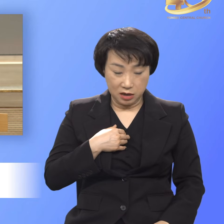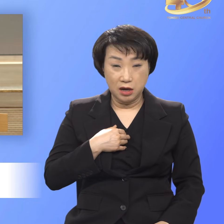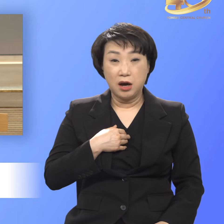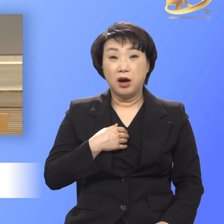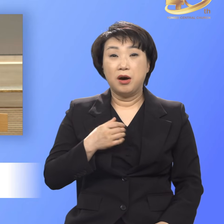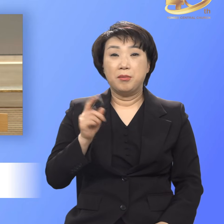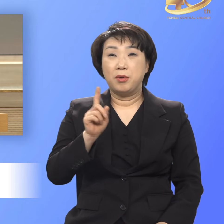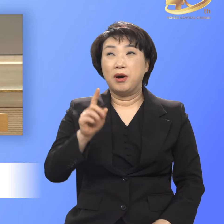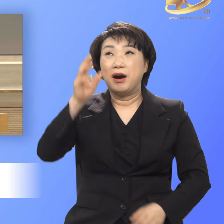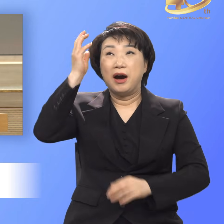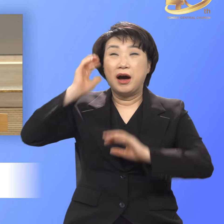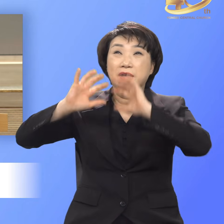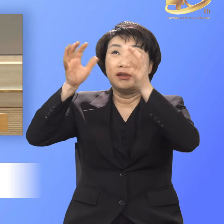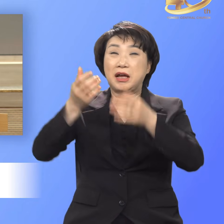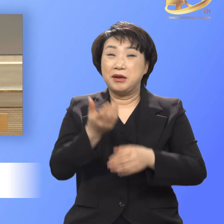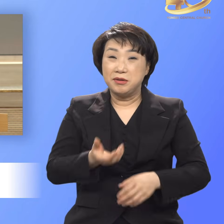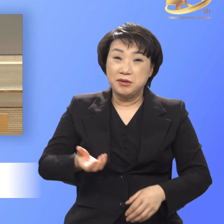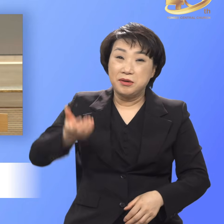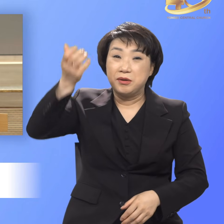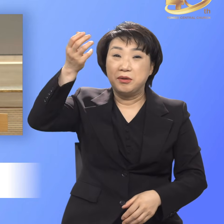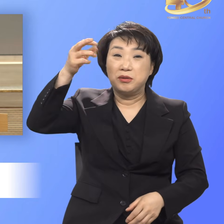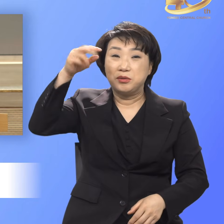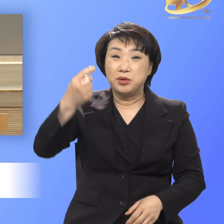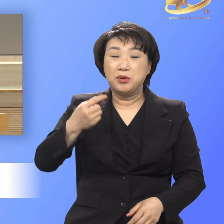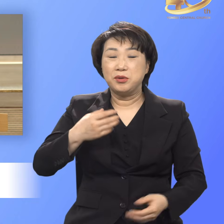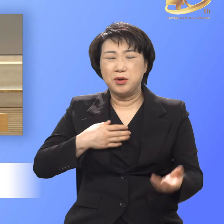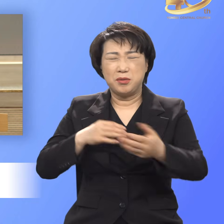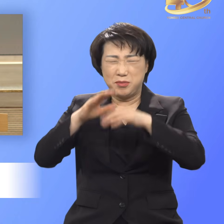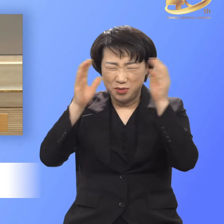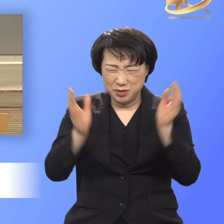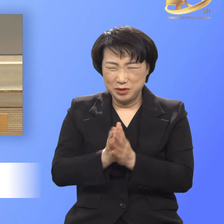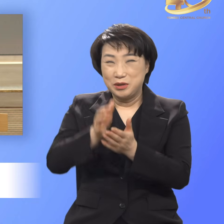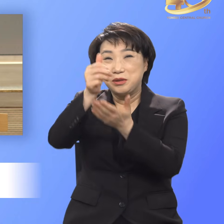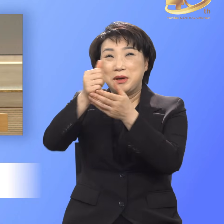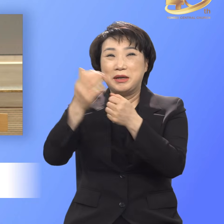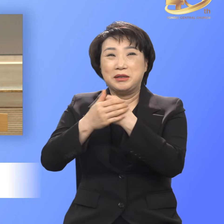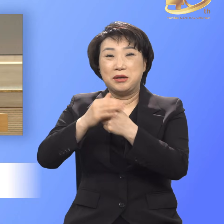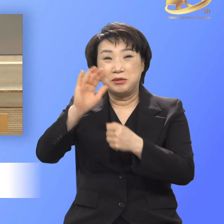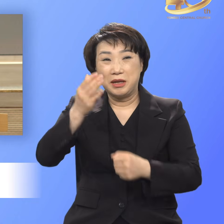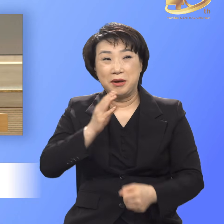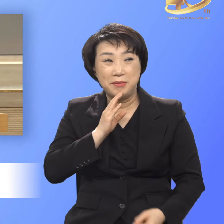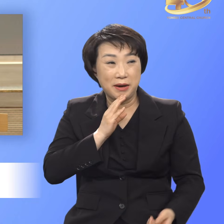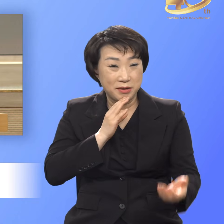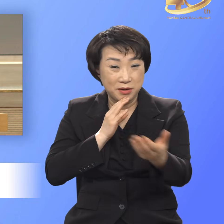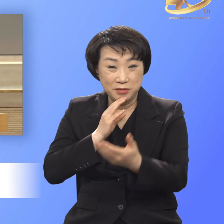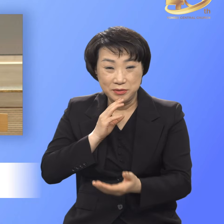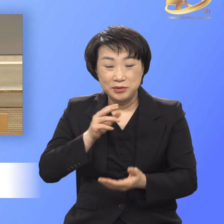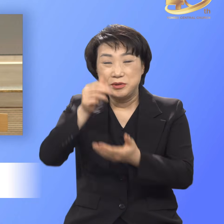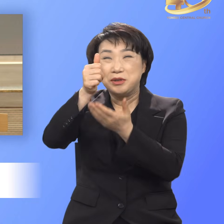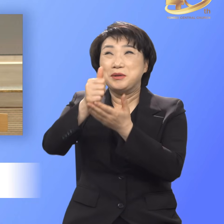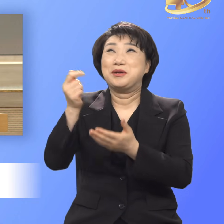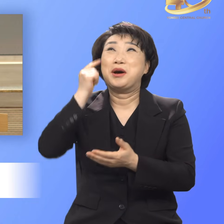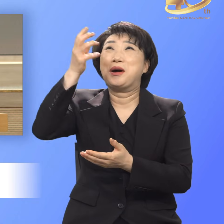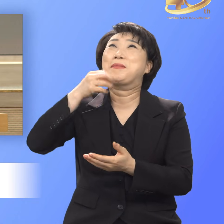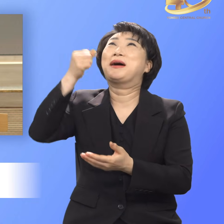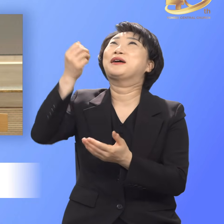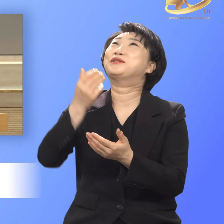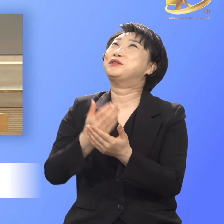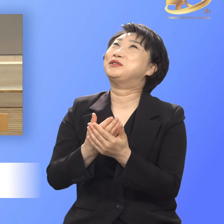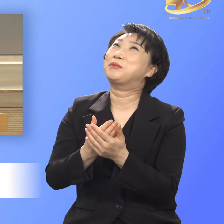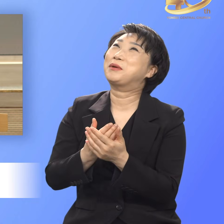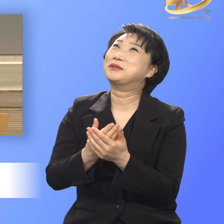내가 하늘까지 격상을 시켜도 다 주님 은혜로 된 것이니 주님 영광